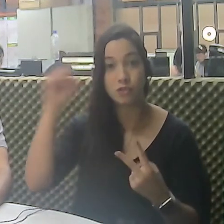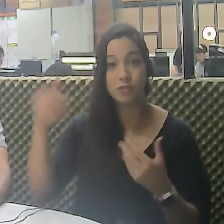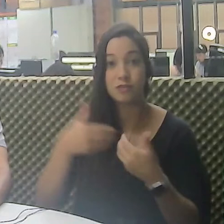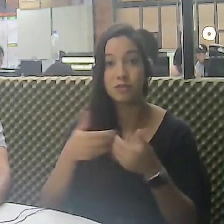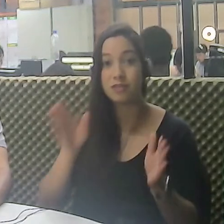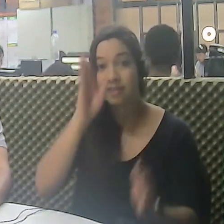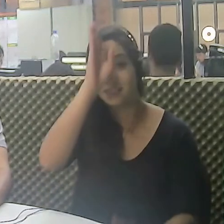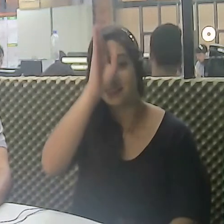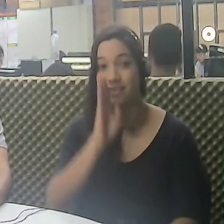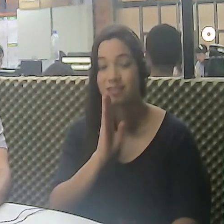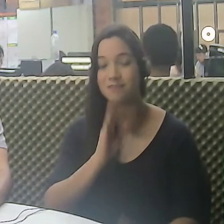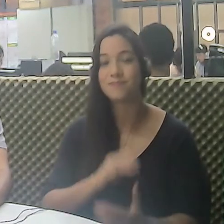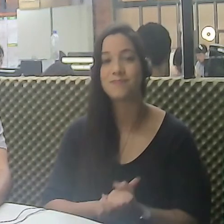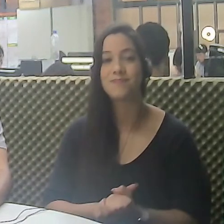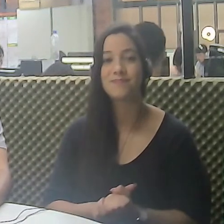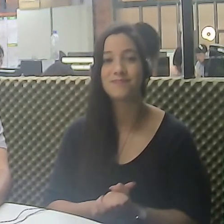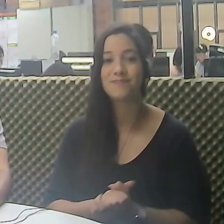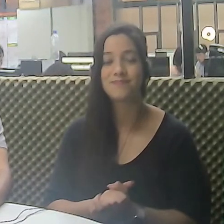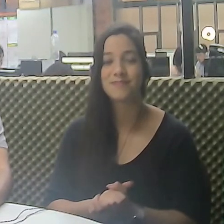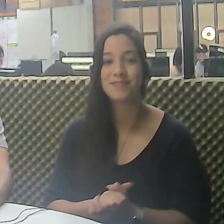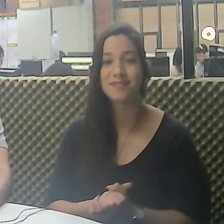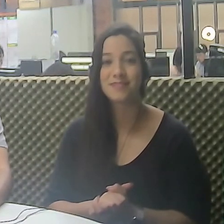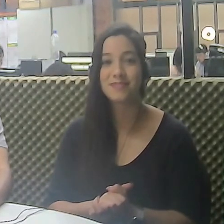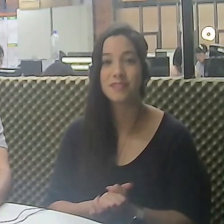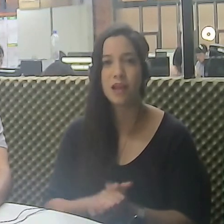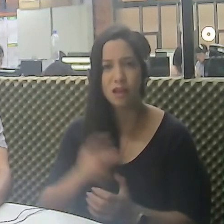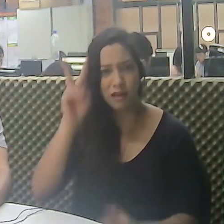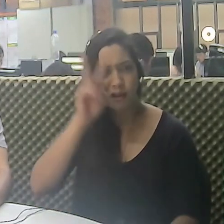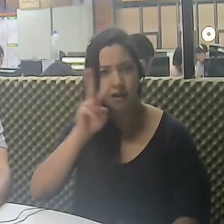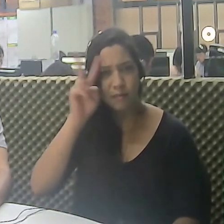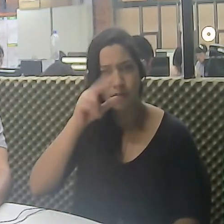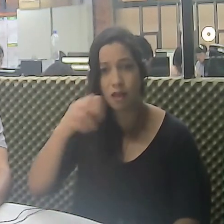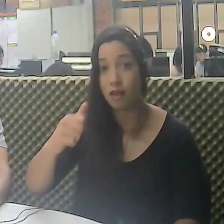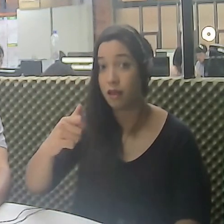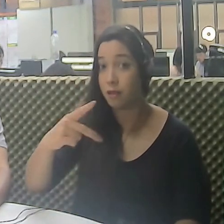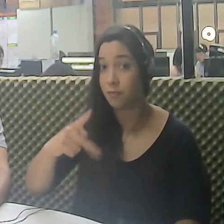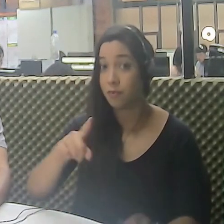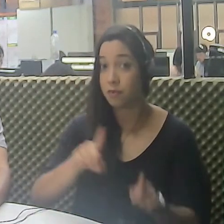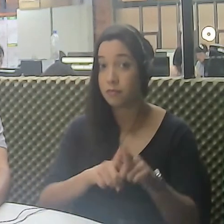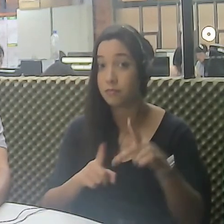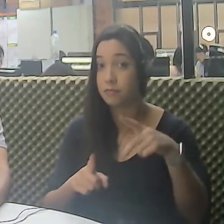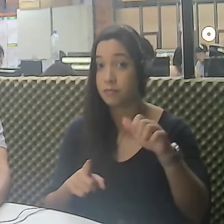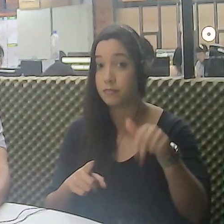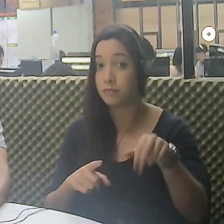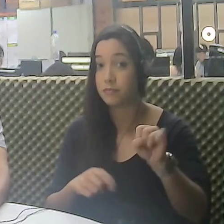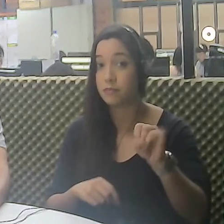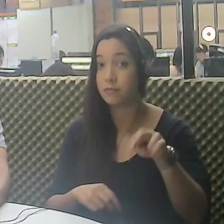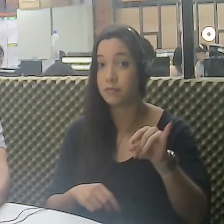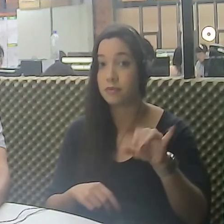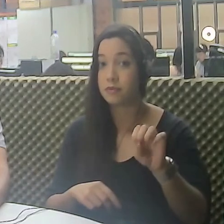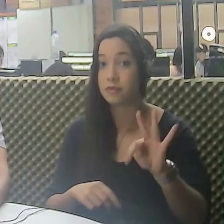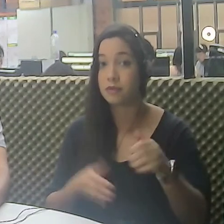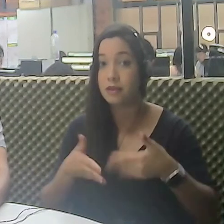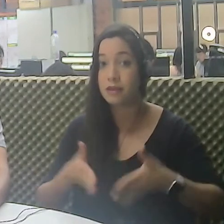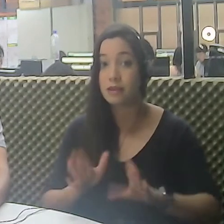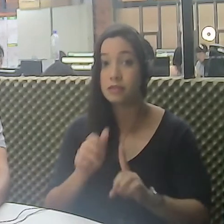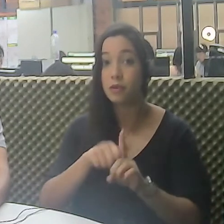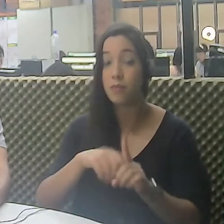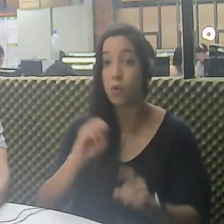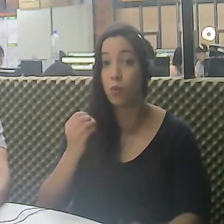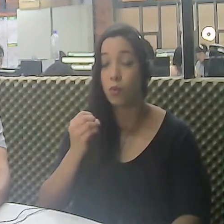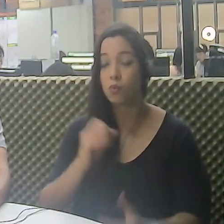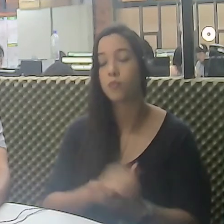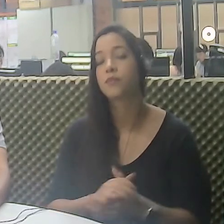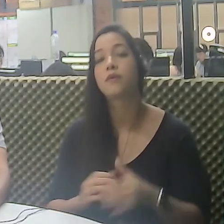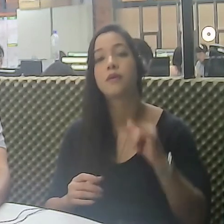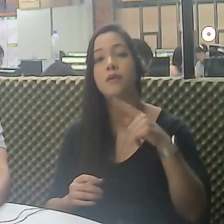entrada é gratuita. Agora um lembrete para os aposentados e pensionistas nascidos em outubro. O IPREMO